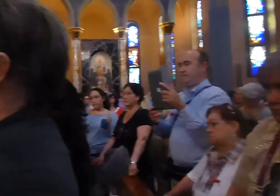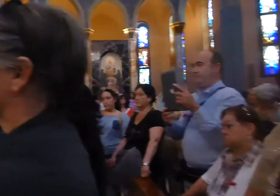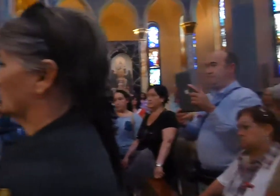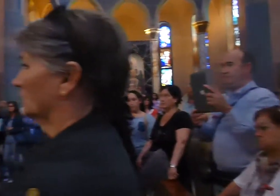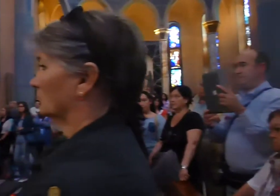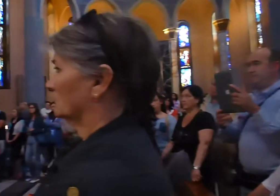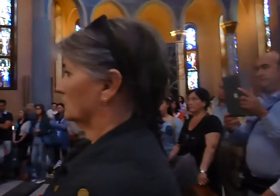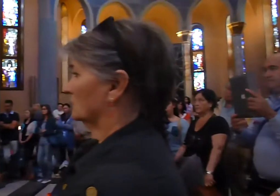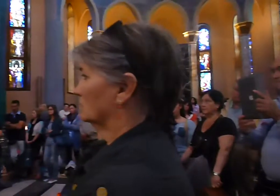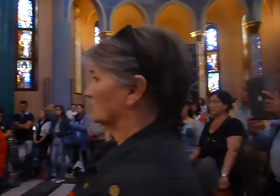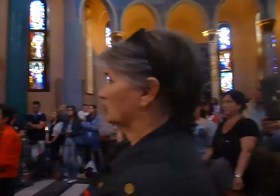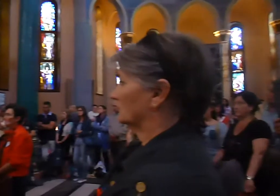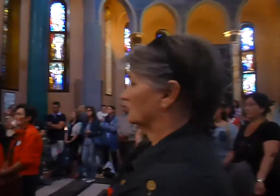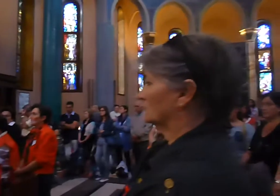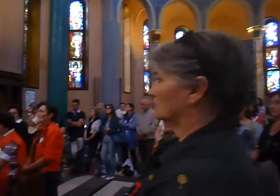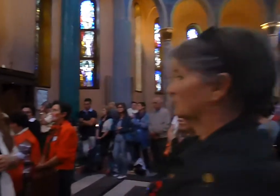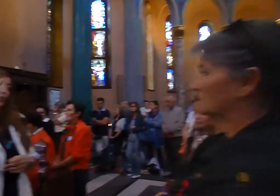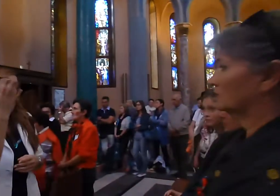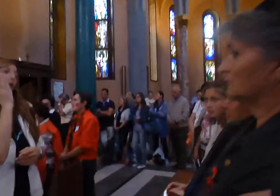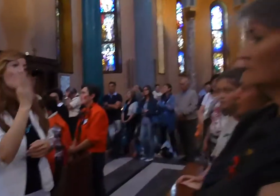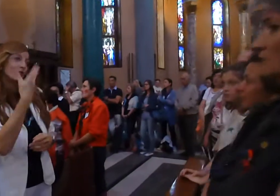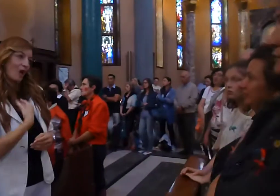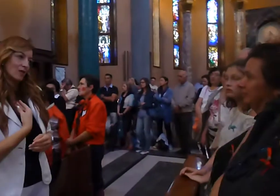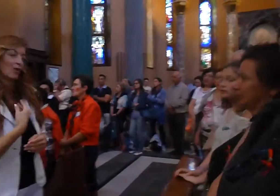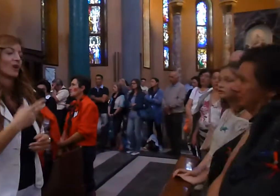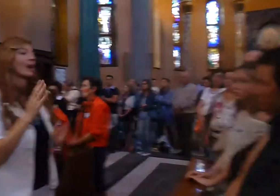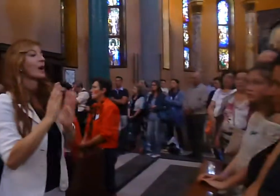e ricevere la tua consolazione, ti preghiamo.